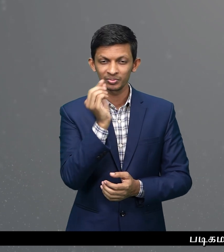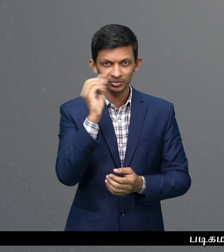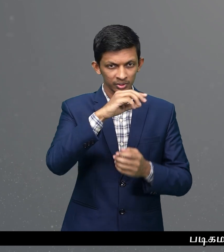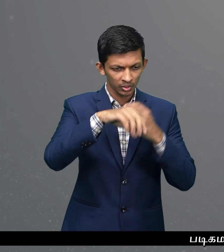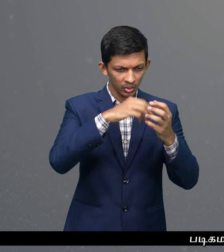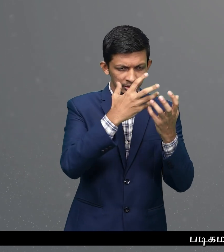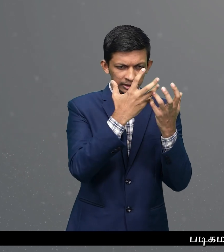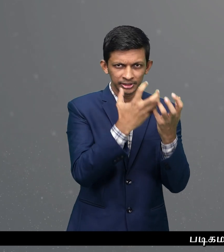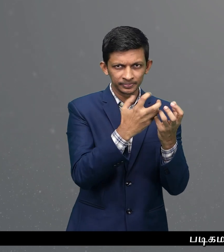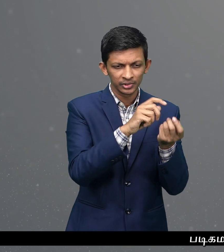படிகமயமாக்கல் நீர்.